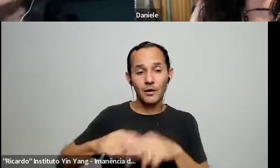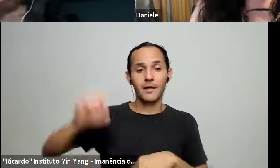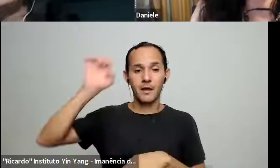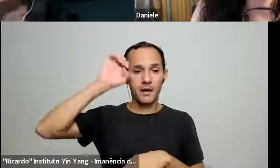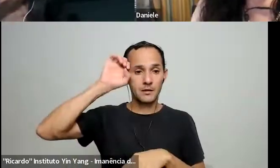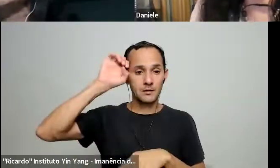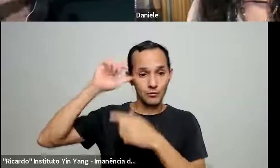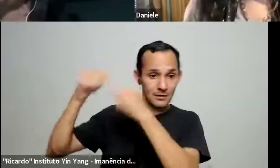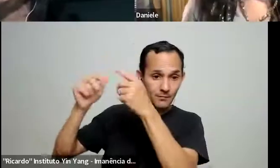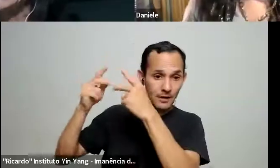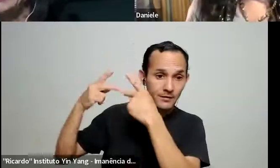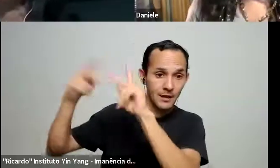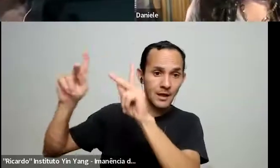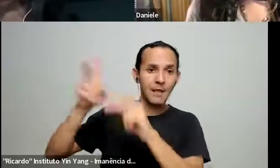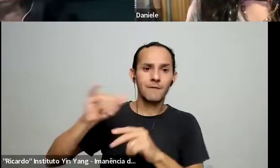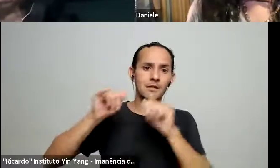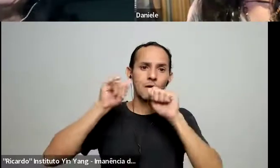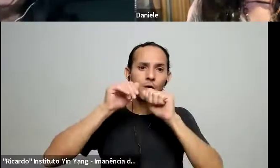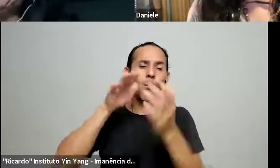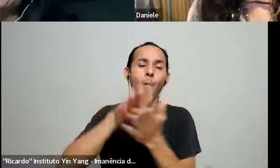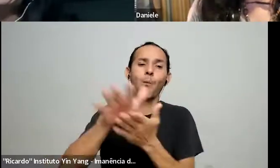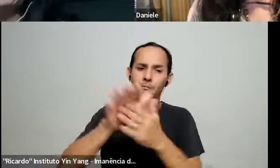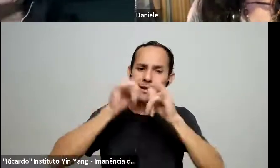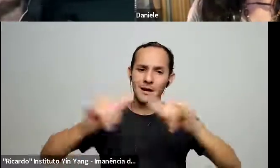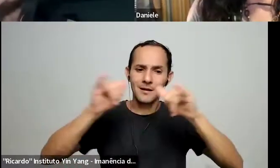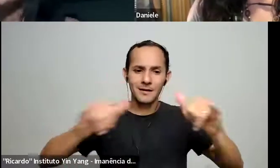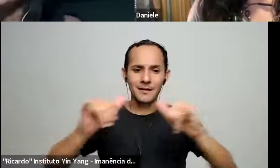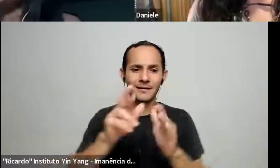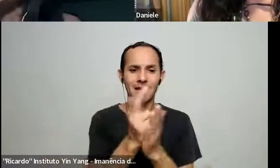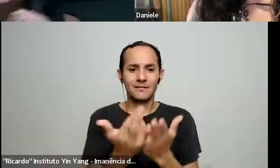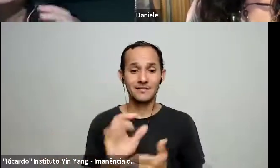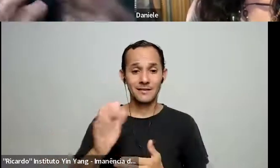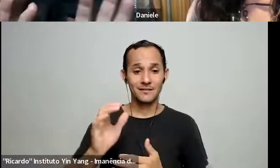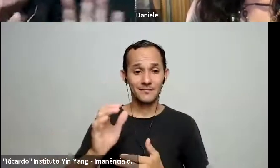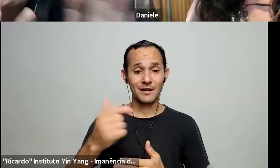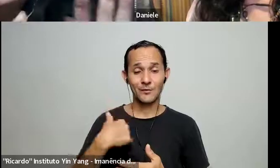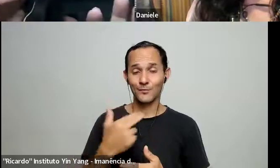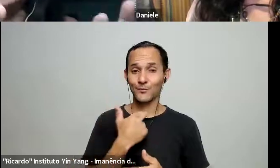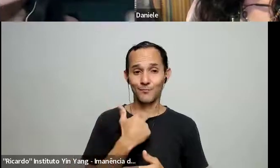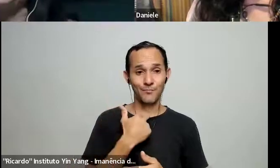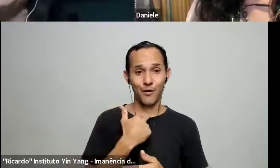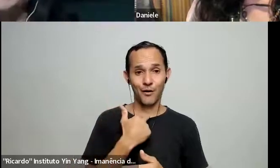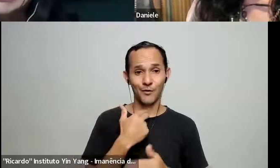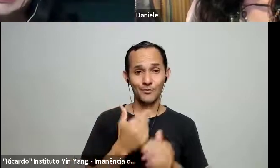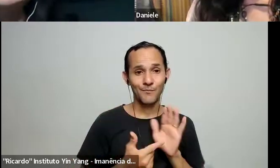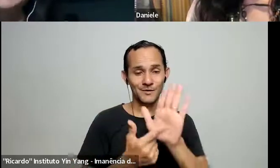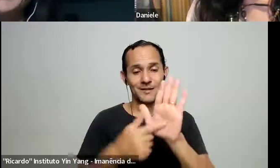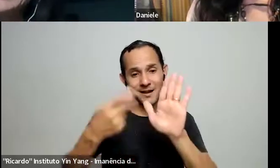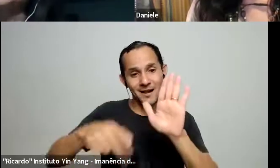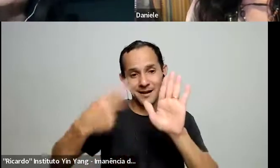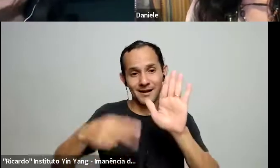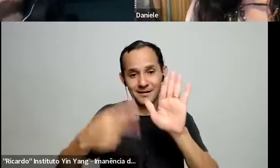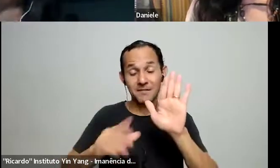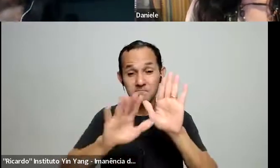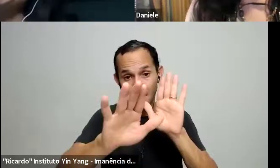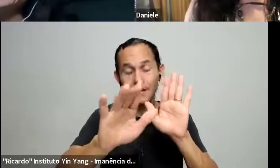o trabalho dela está para ser publicado em revista científica e eu não poderia apresentar aqui para vocês, mas